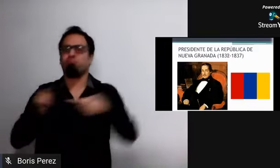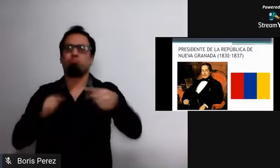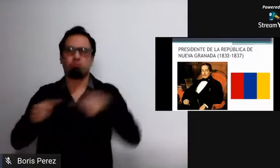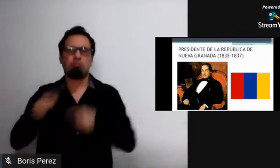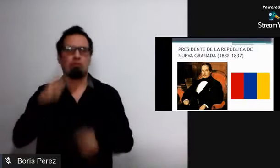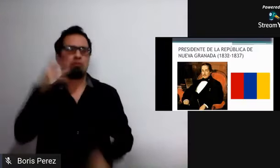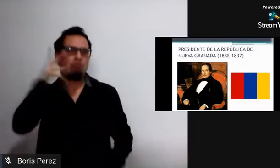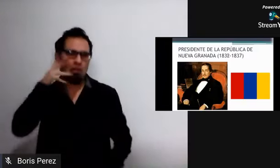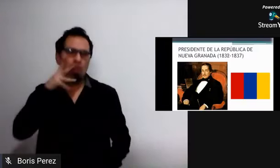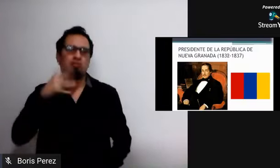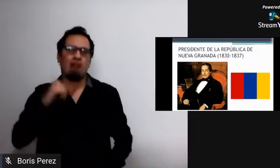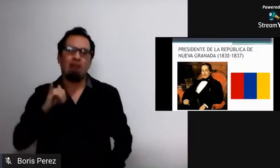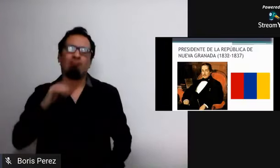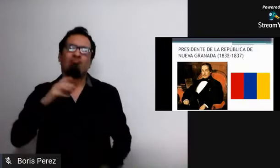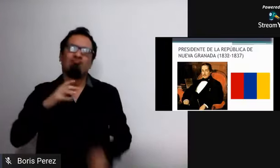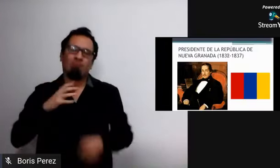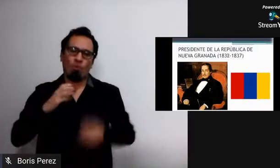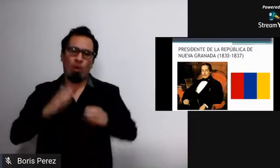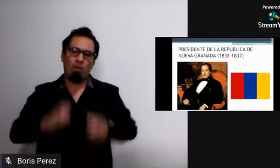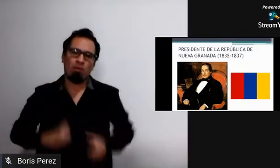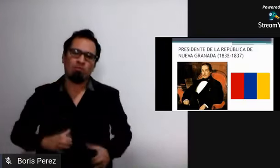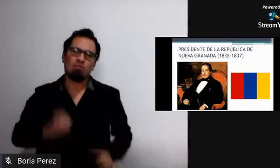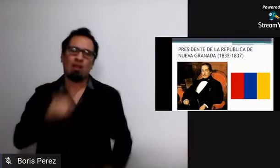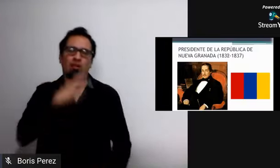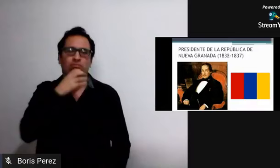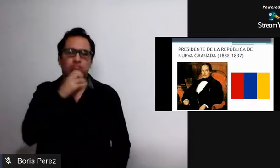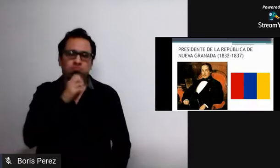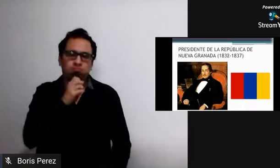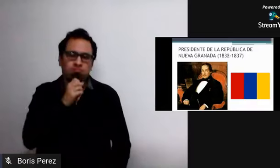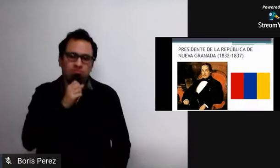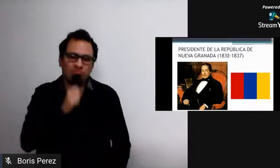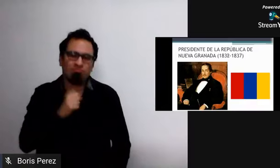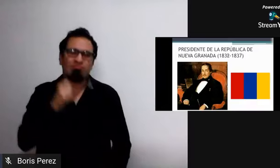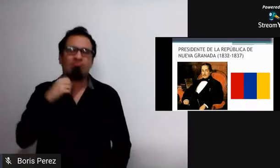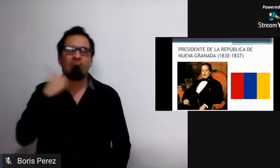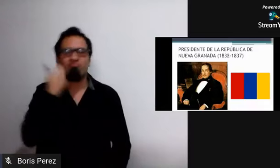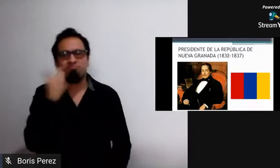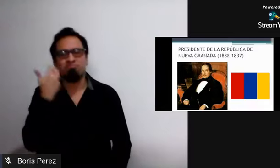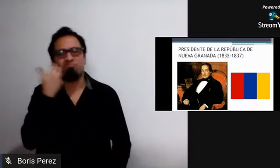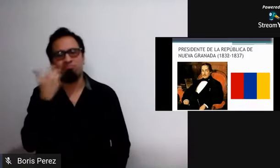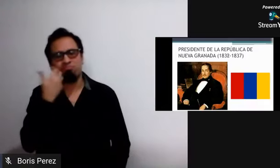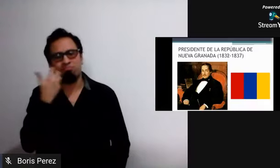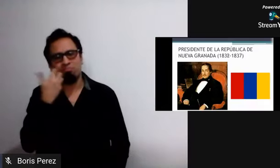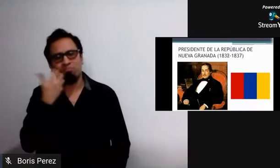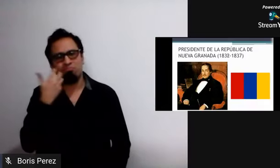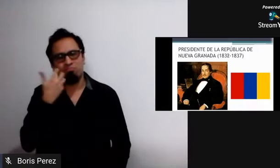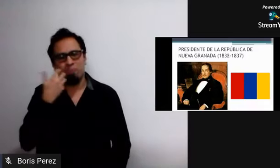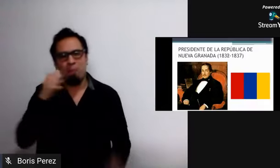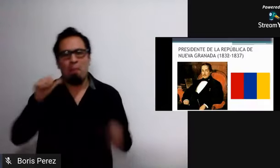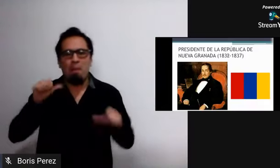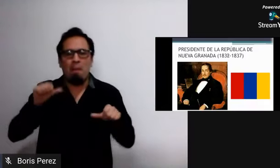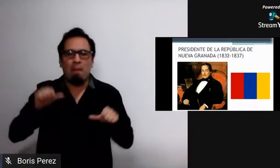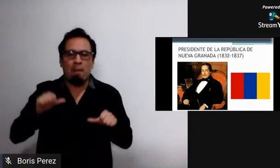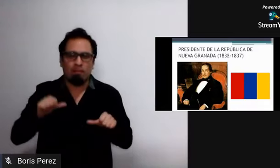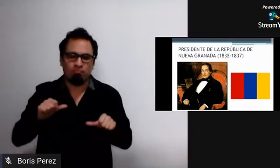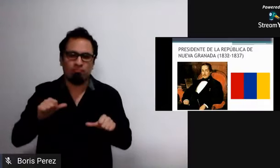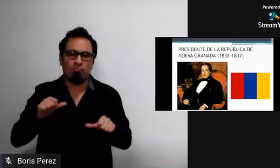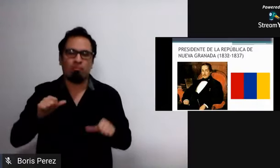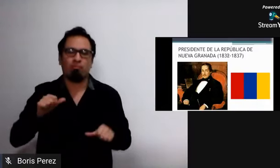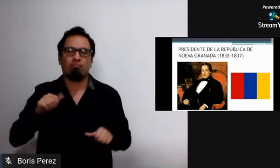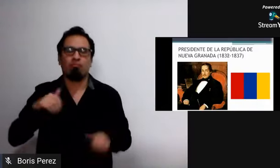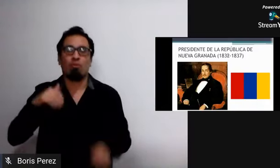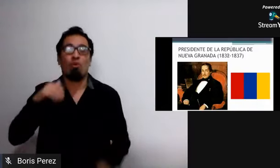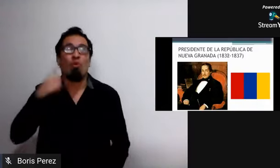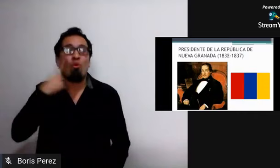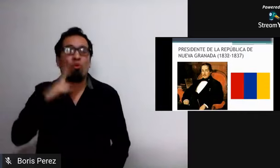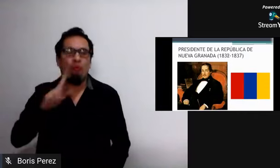diferencias, seguían los conflictos al interior del territorio en relación a cómo se conformaba esta república. Santander ya estaba muy enfermo, ya